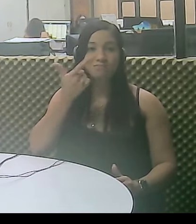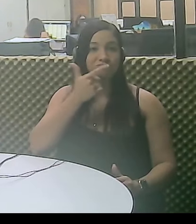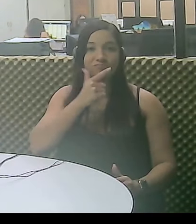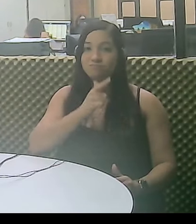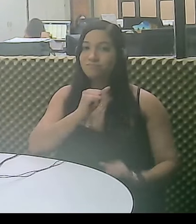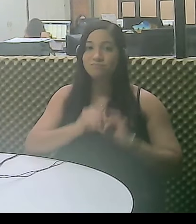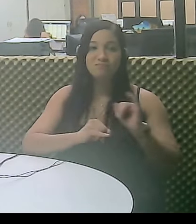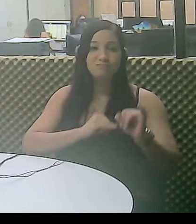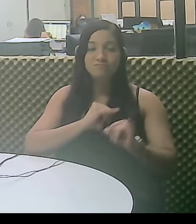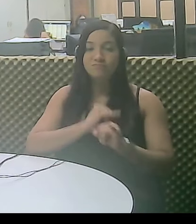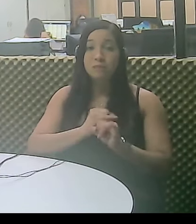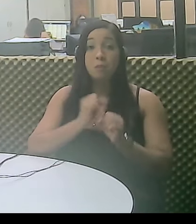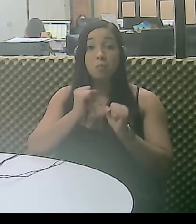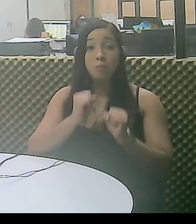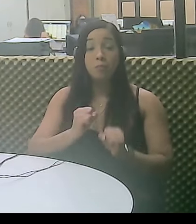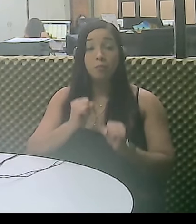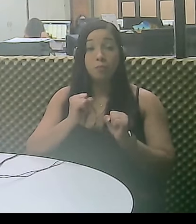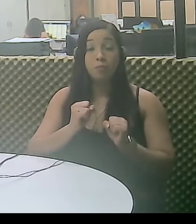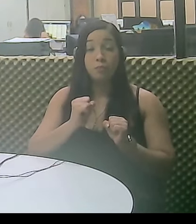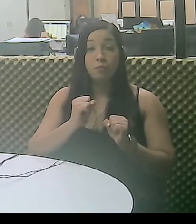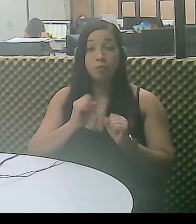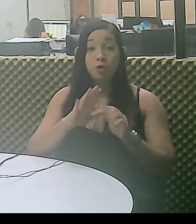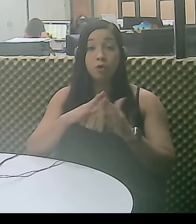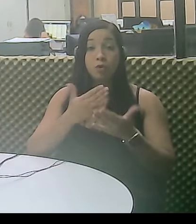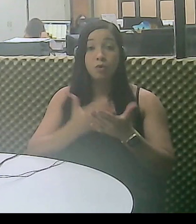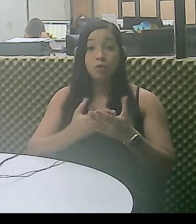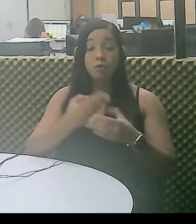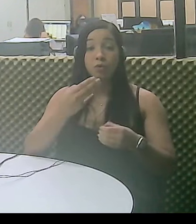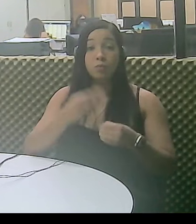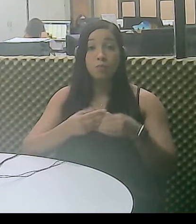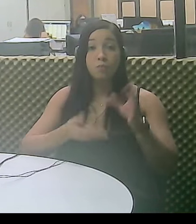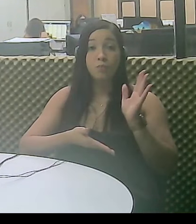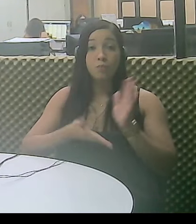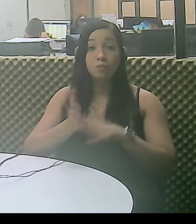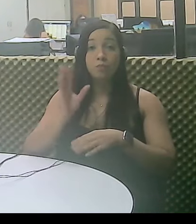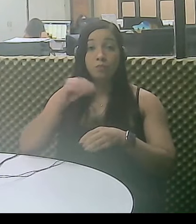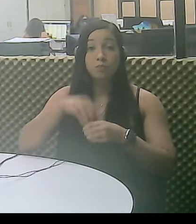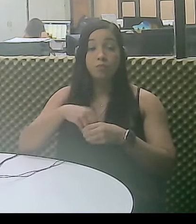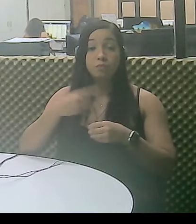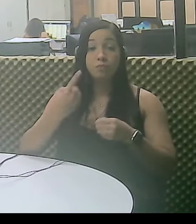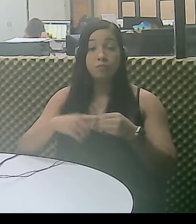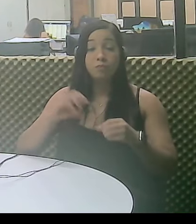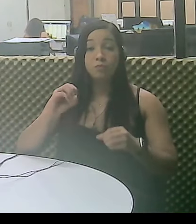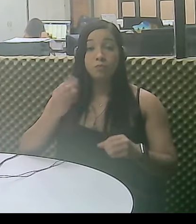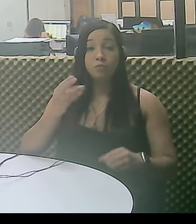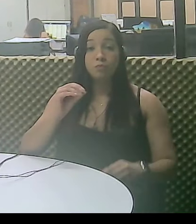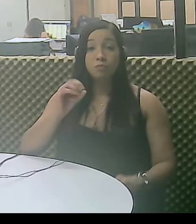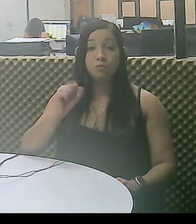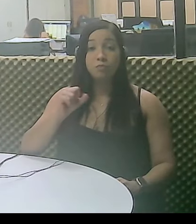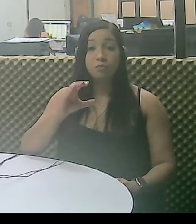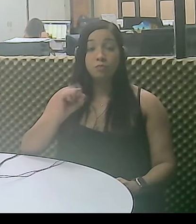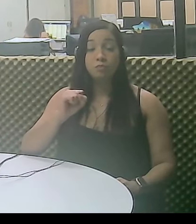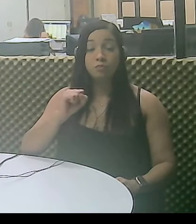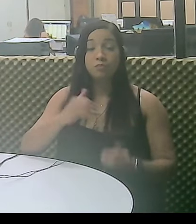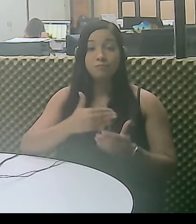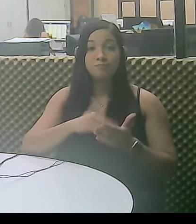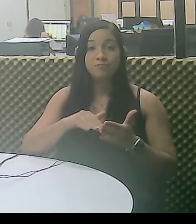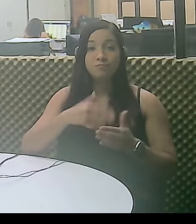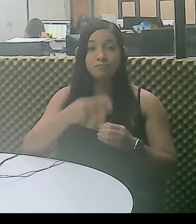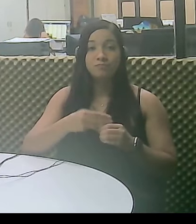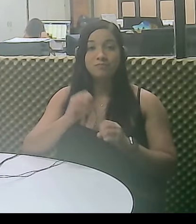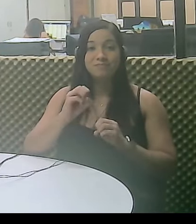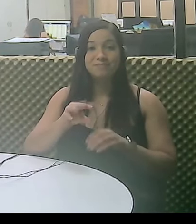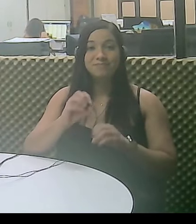à internet poderão realizá-la em uma escola municipal da zona urbana ou OSCs parceiras da Secretaria Municipal